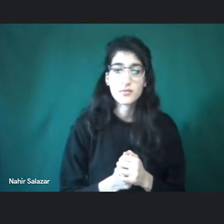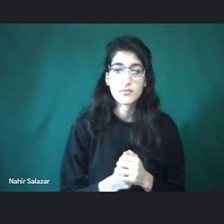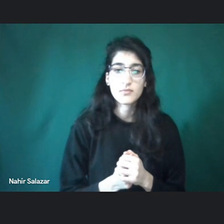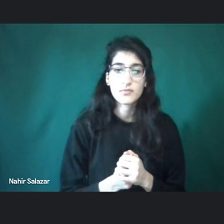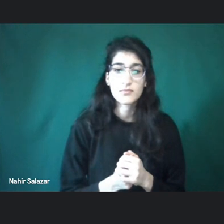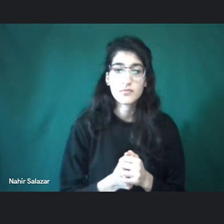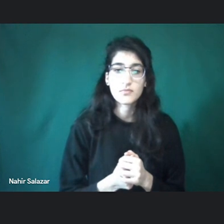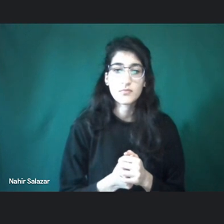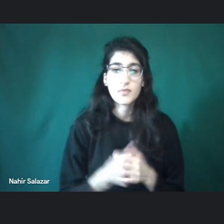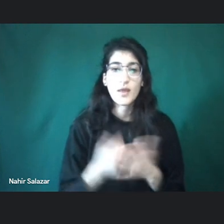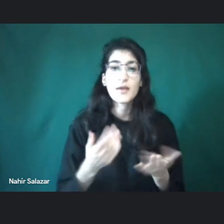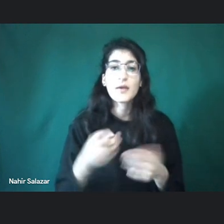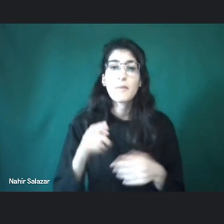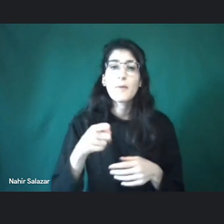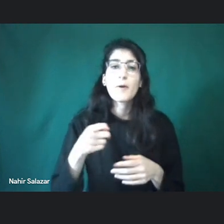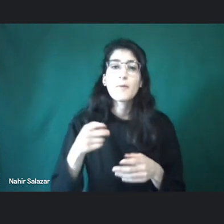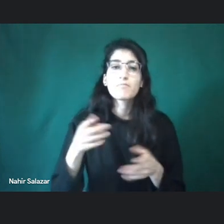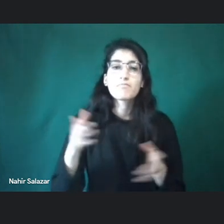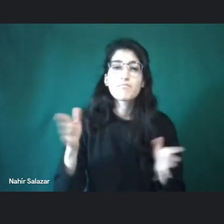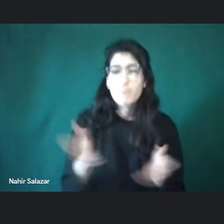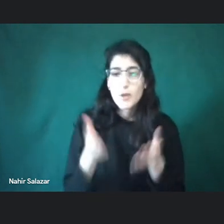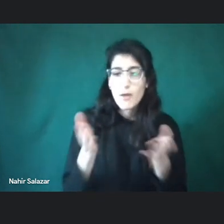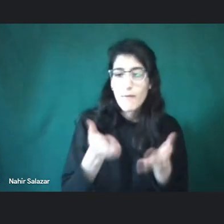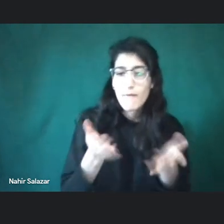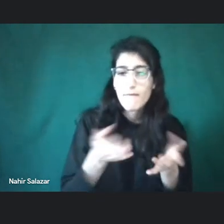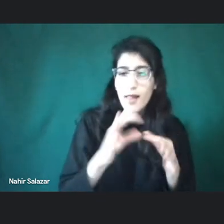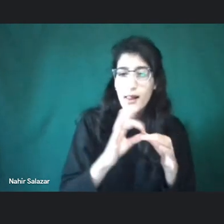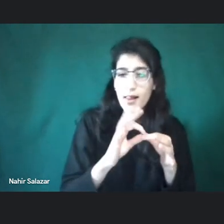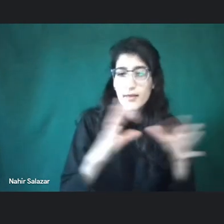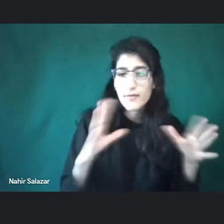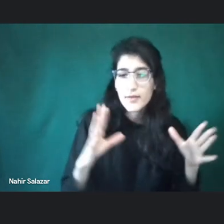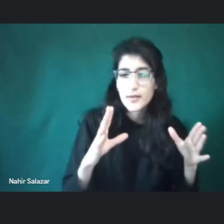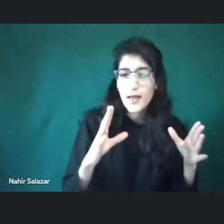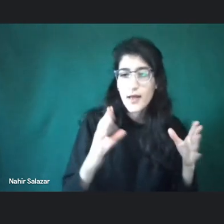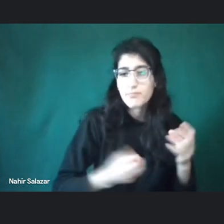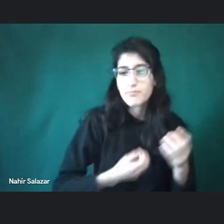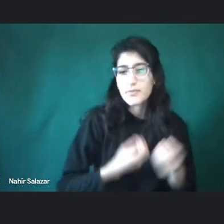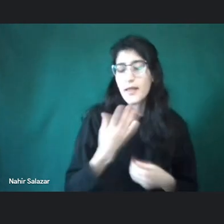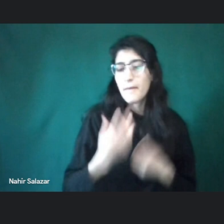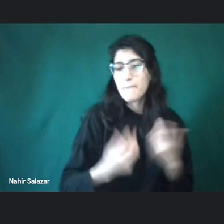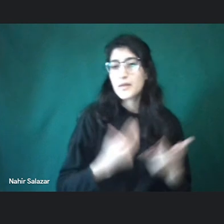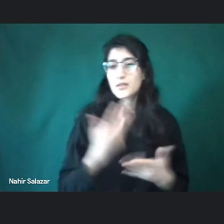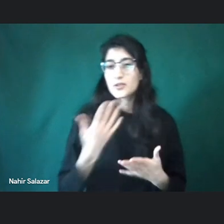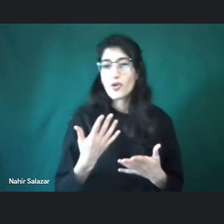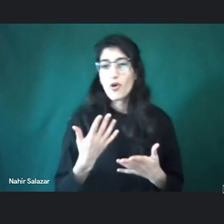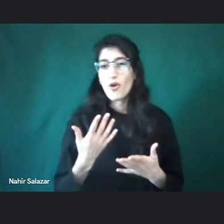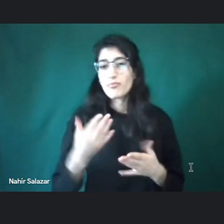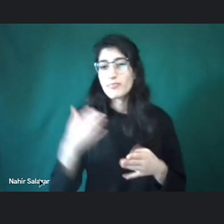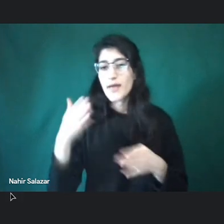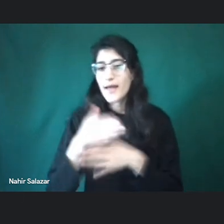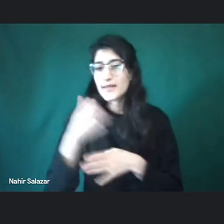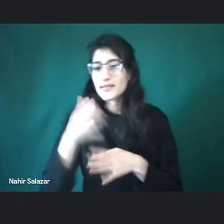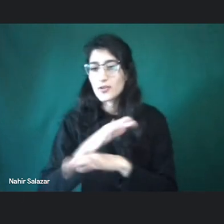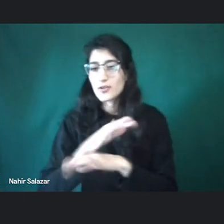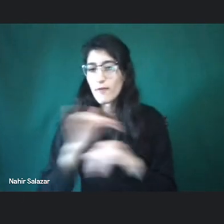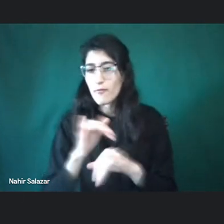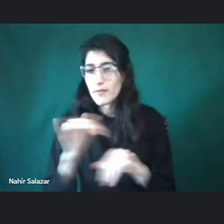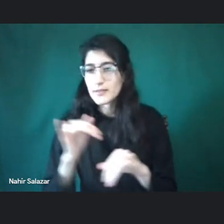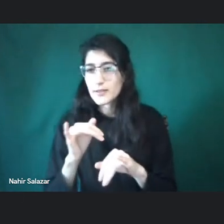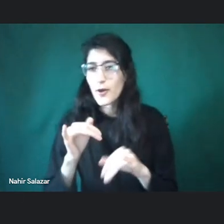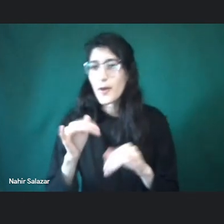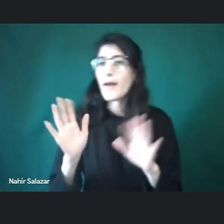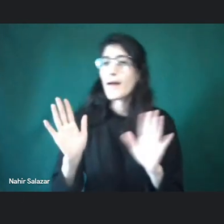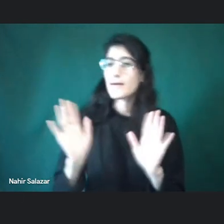de expresión y acceso a la información. Bien, ¿viste? Ahí dijiste acceso.